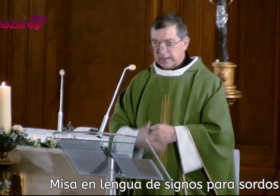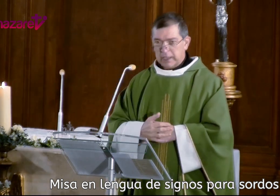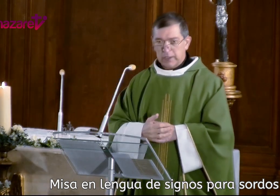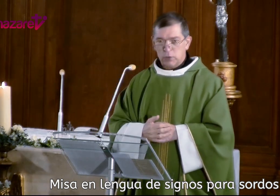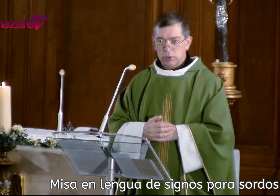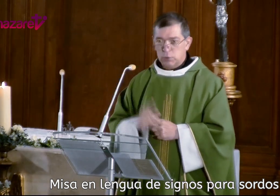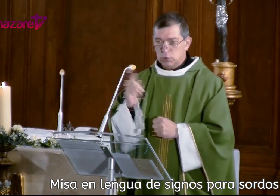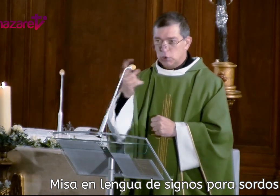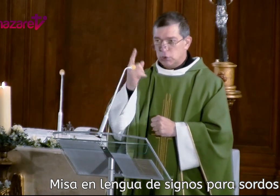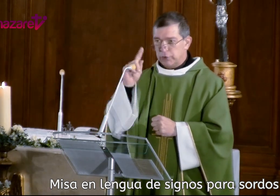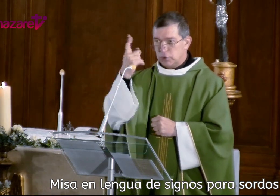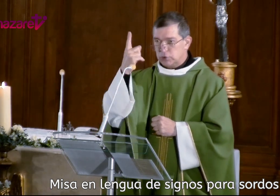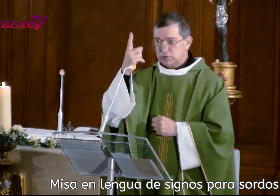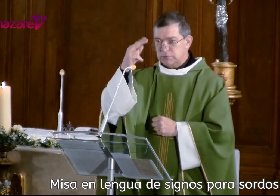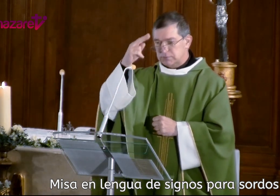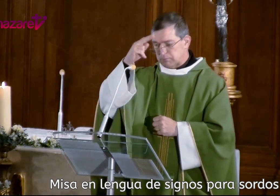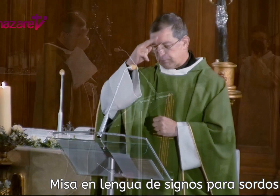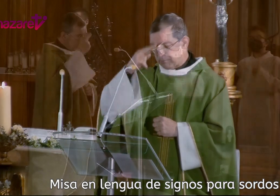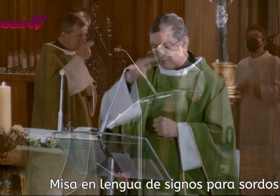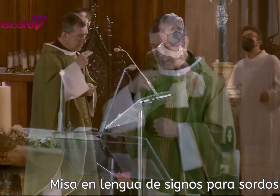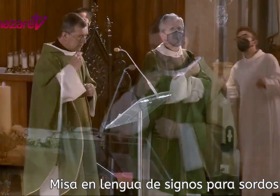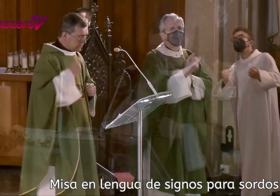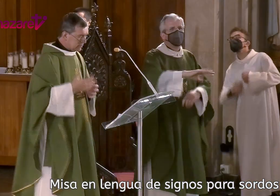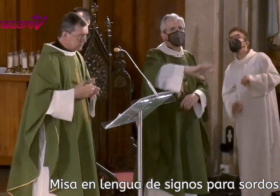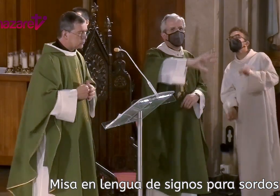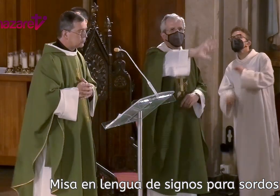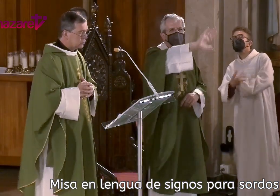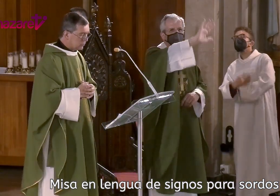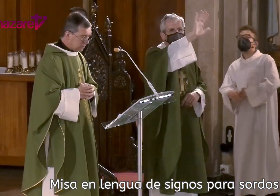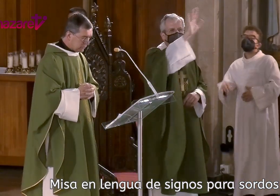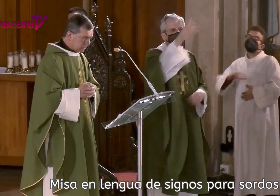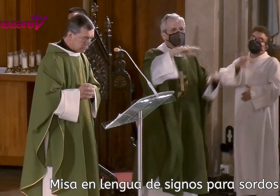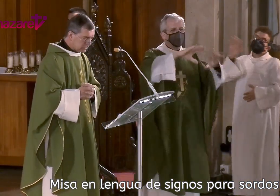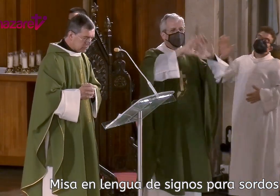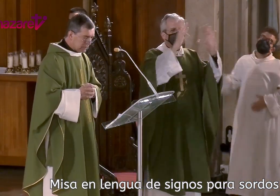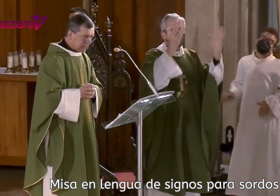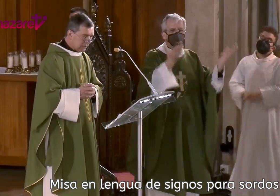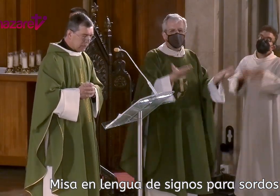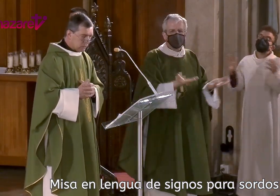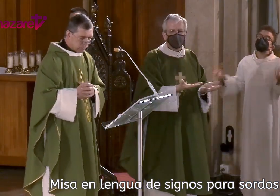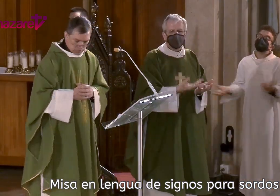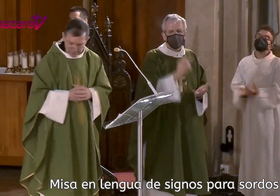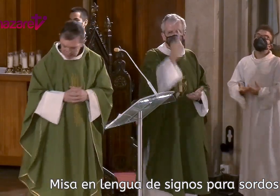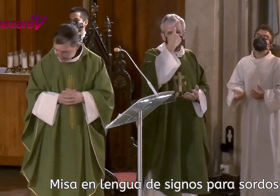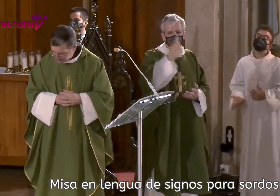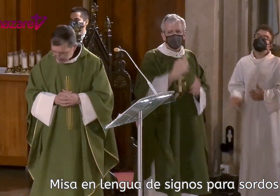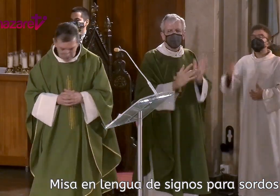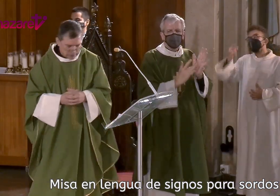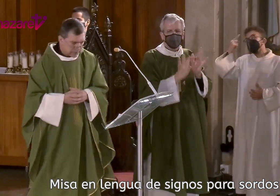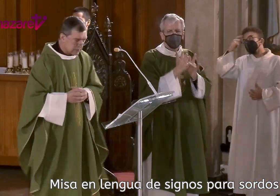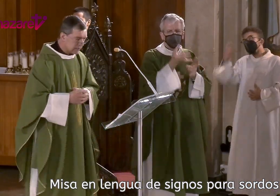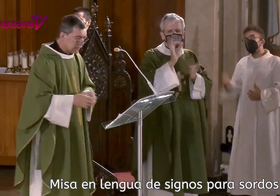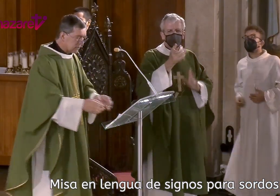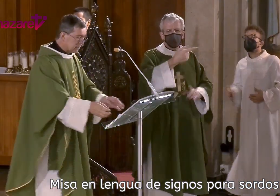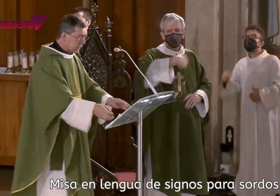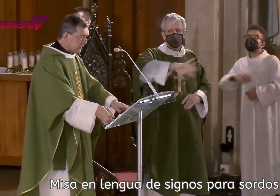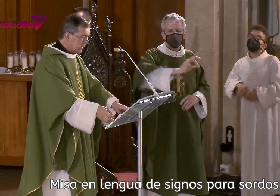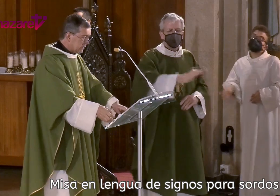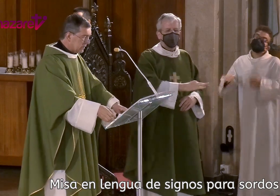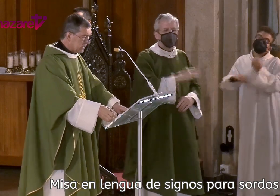Creo en un solo Dios, Padre, Creador del cielo y de la tierra. Creo en Jesucristo, su único Hijo,